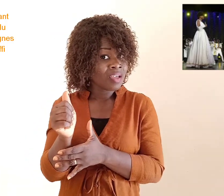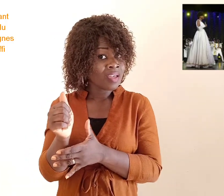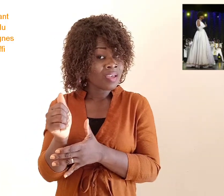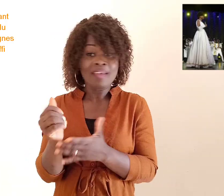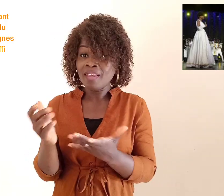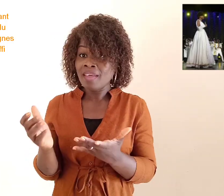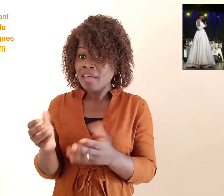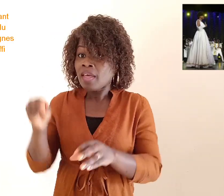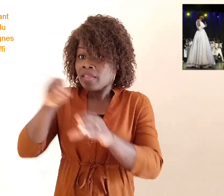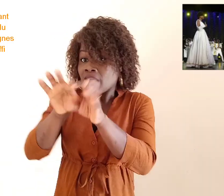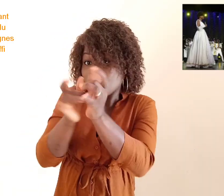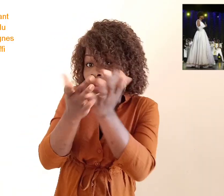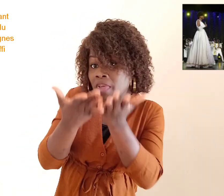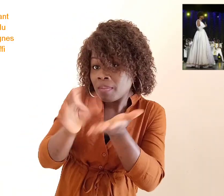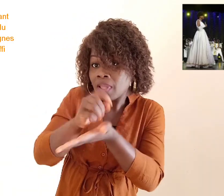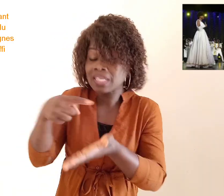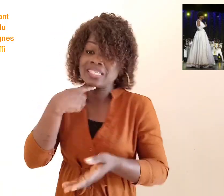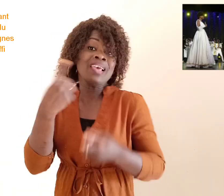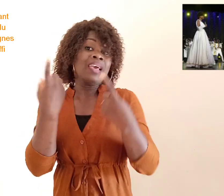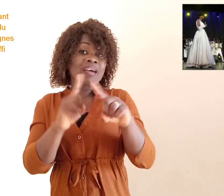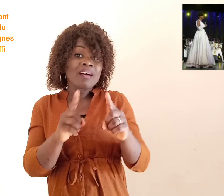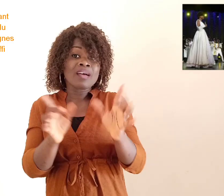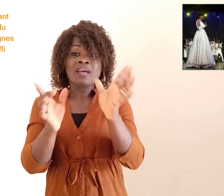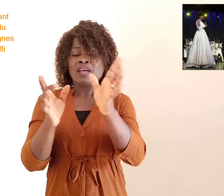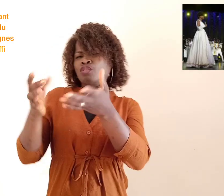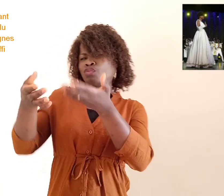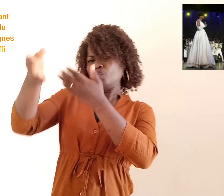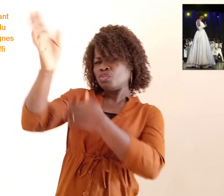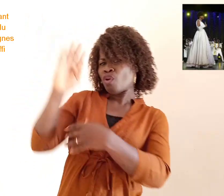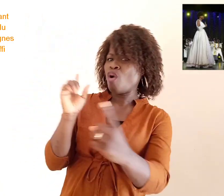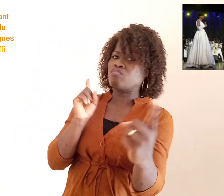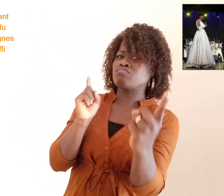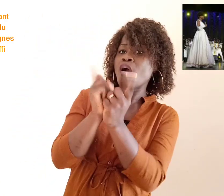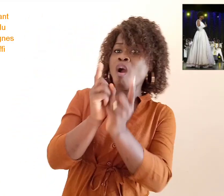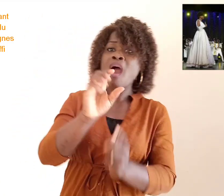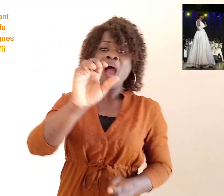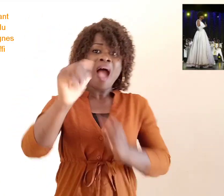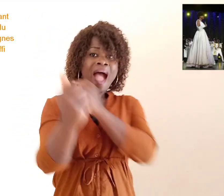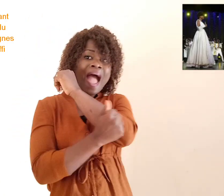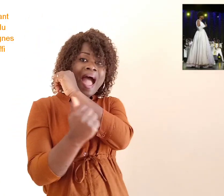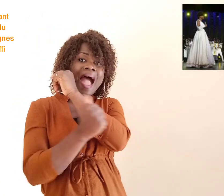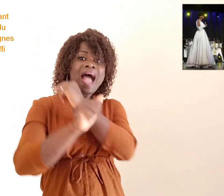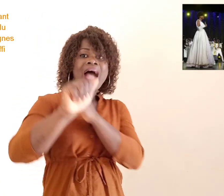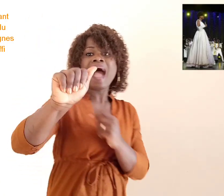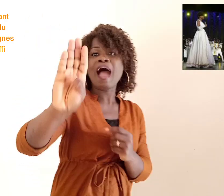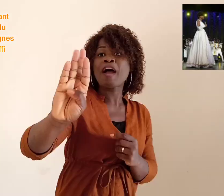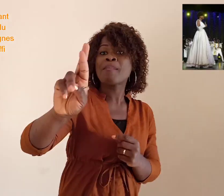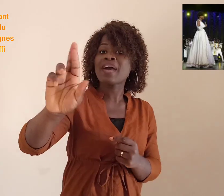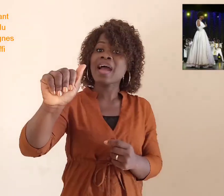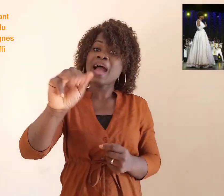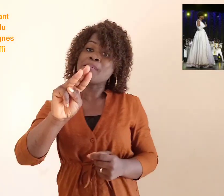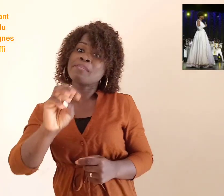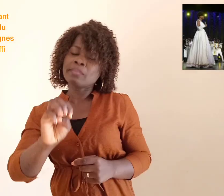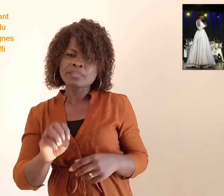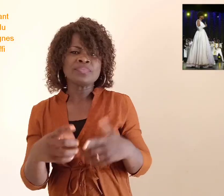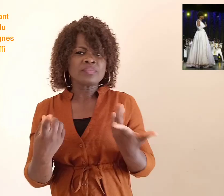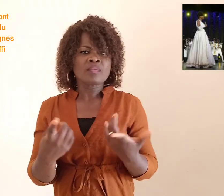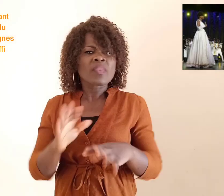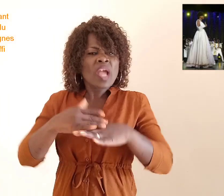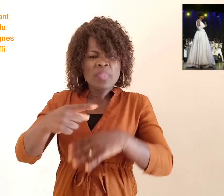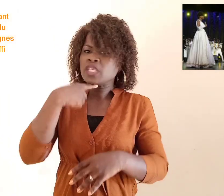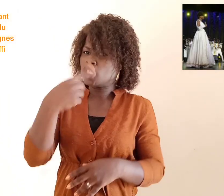La Bible déclare que lorsqu'il est venu à Abraham, il lui a dit, je suis le Dieu tout puissant. Et il est écrit après, lui a dit,